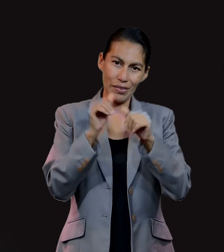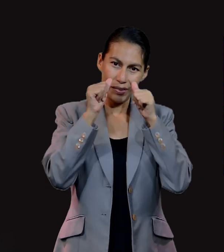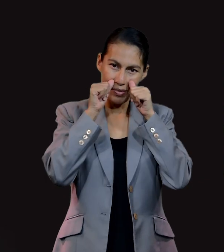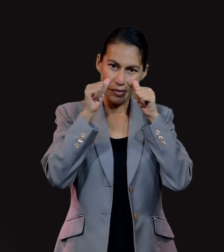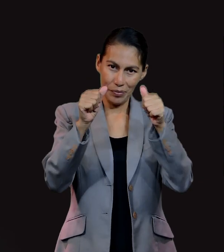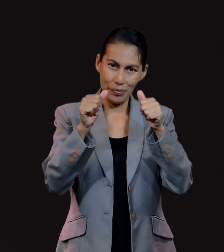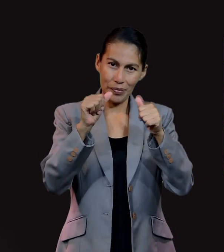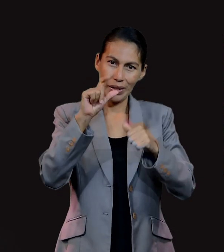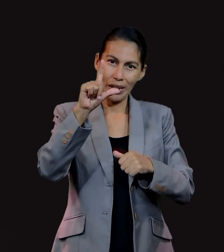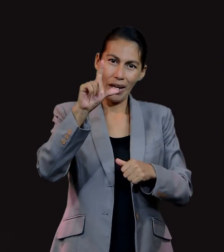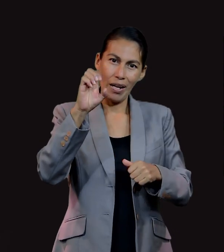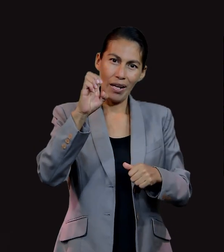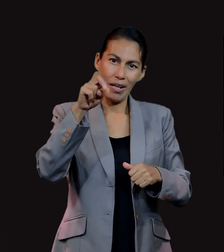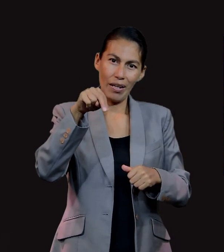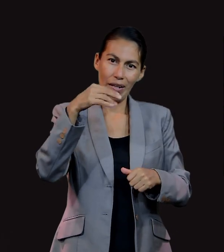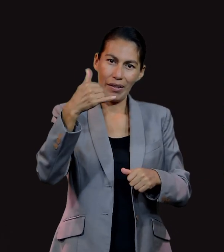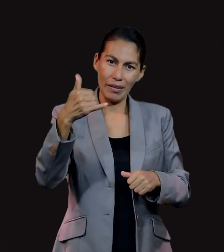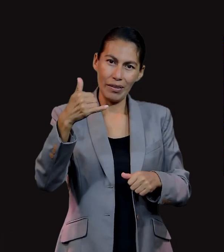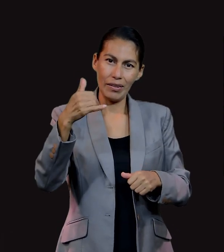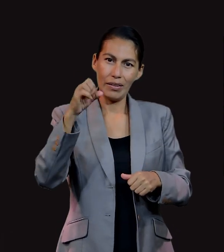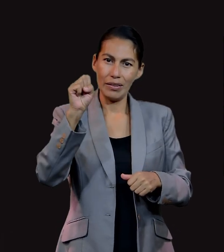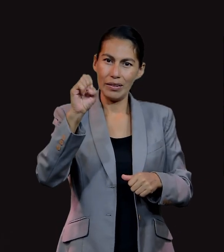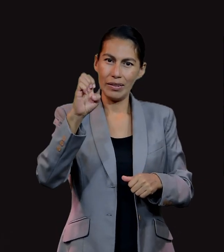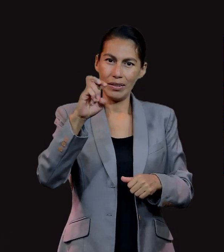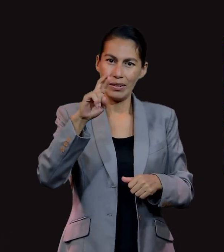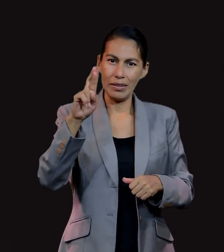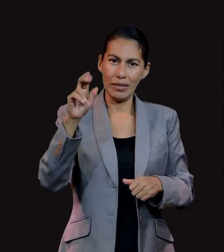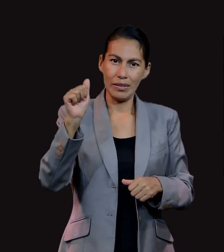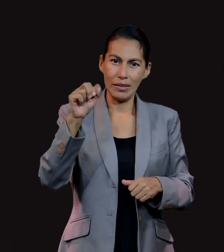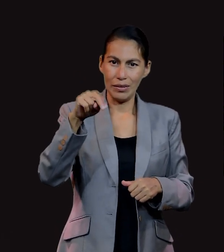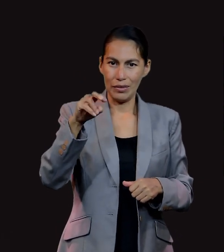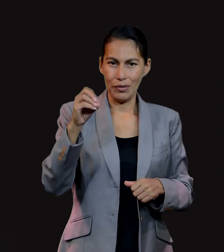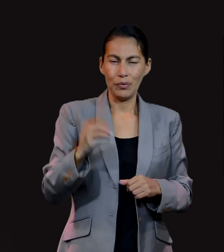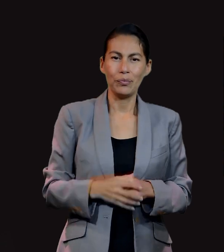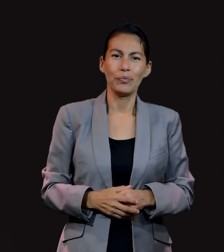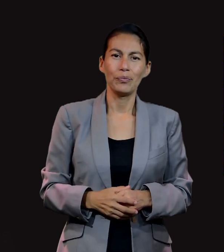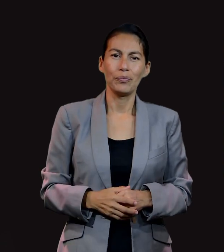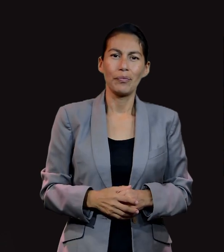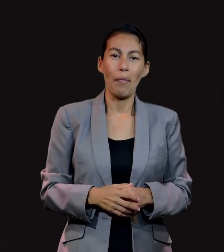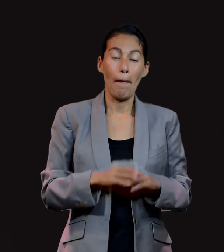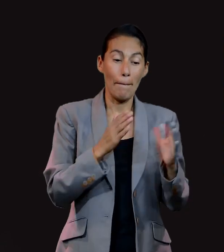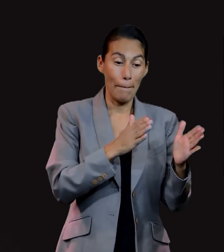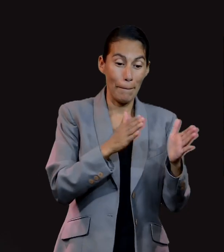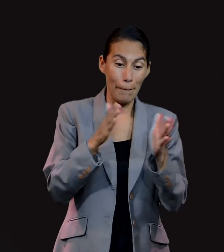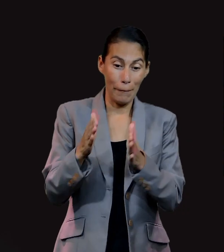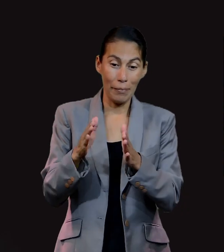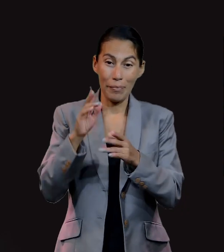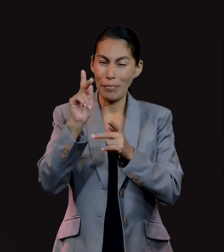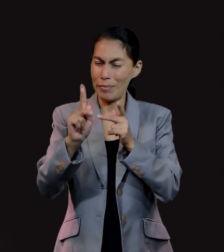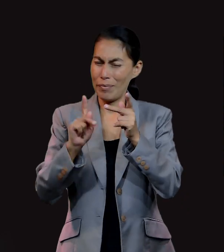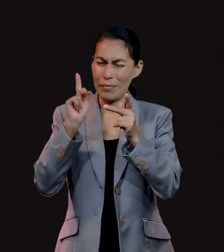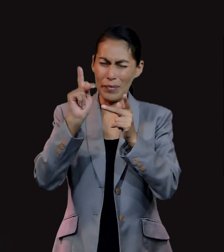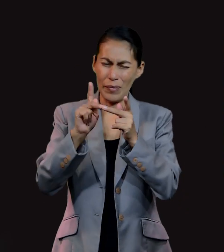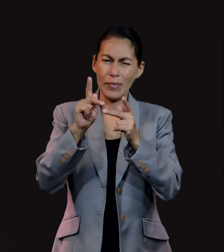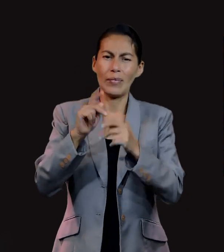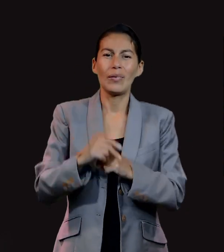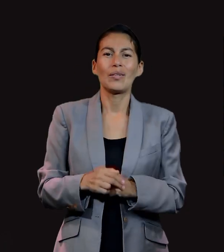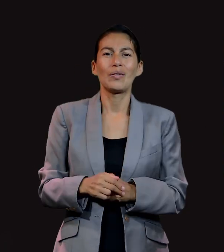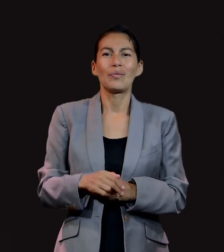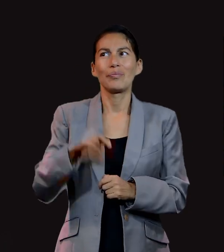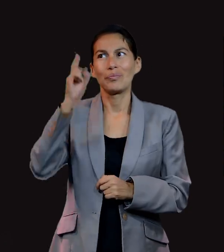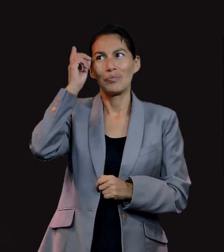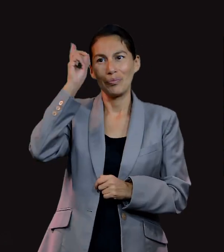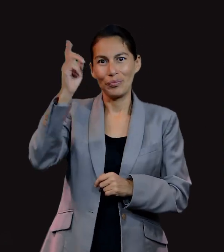Levi Serrano mediante este maravilloso canto planes